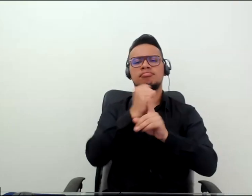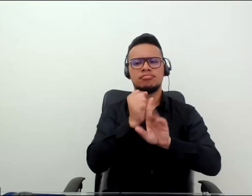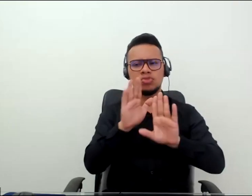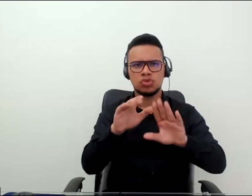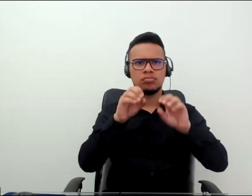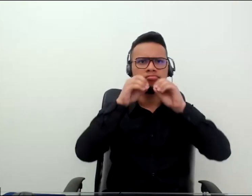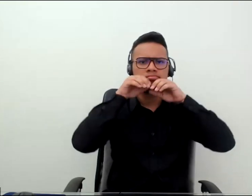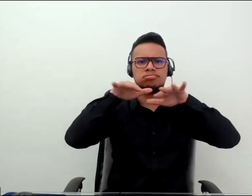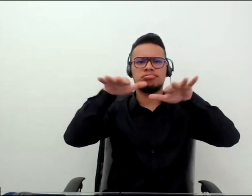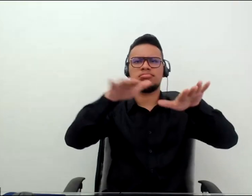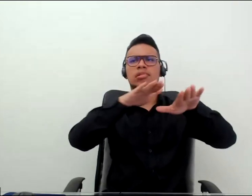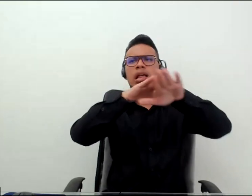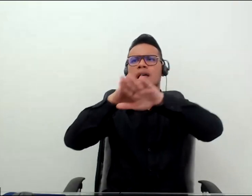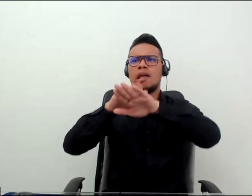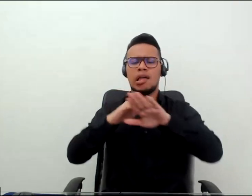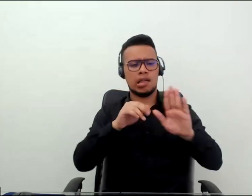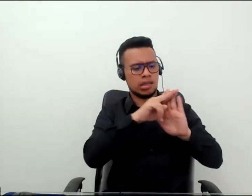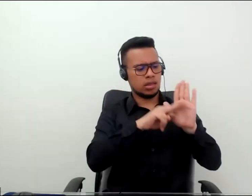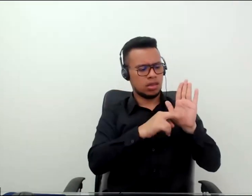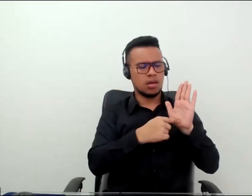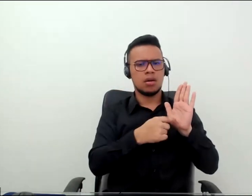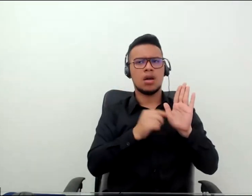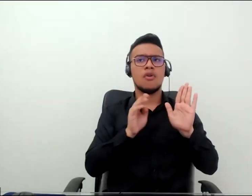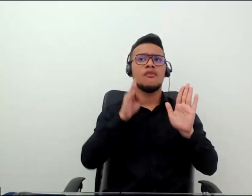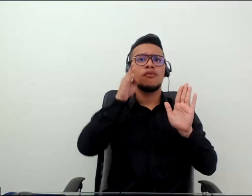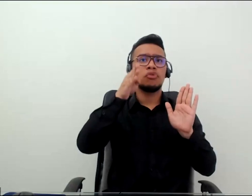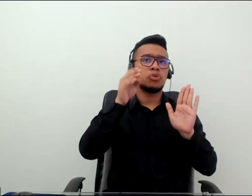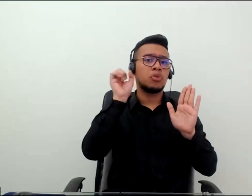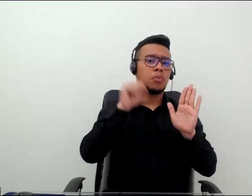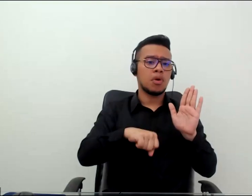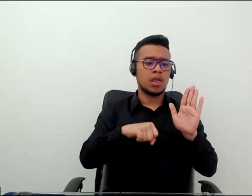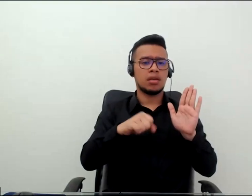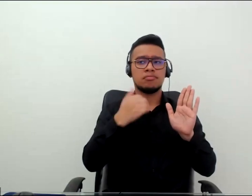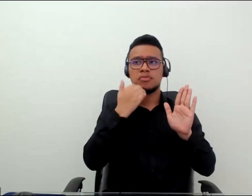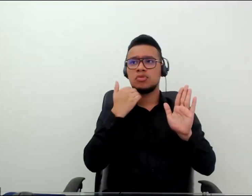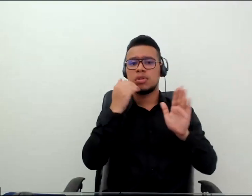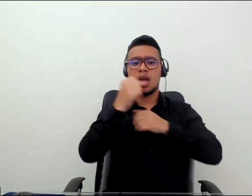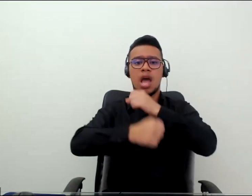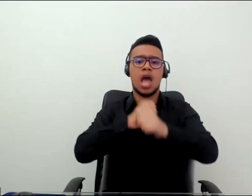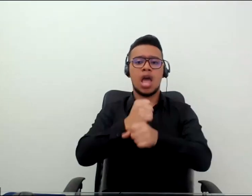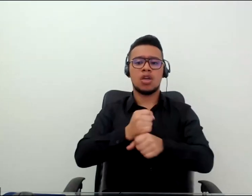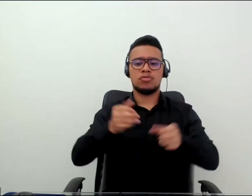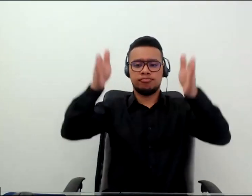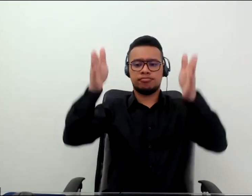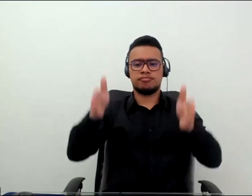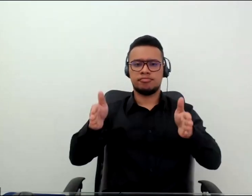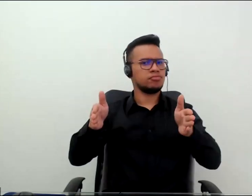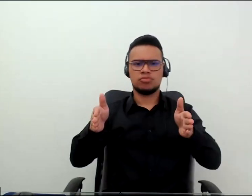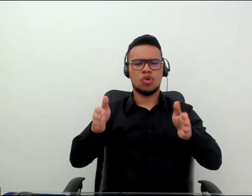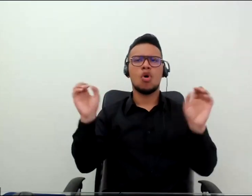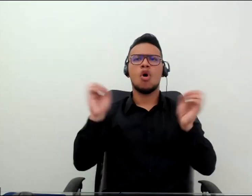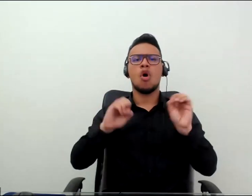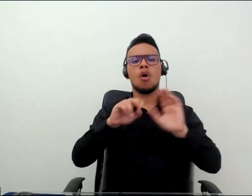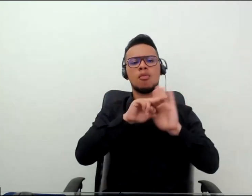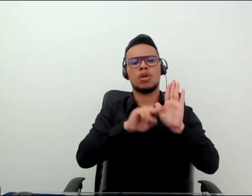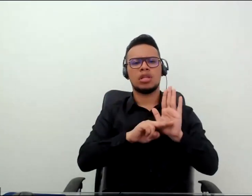de que la política no va a tener requisito de edad de que la política va a ser para pregrado y posgrado de que